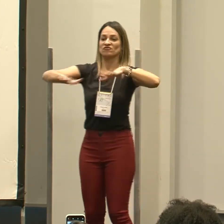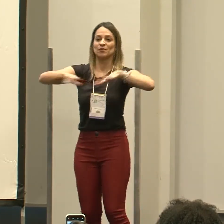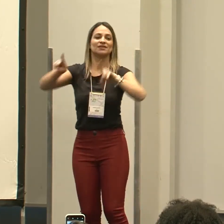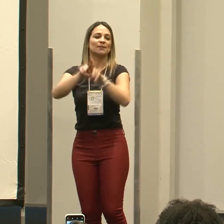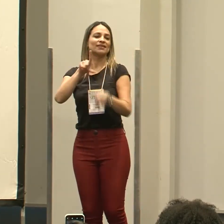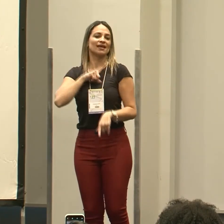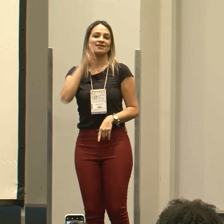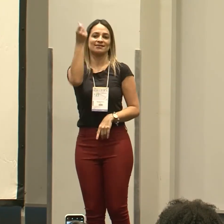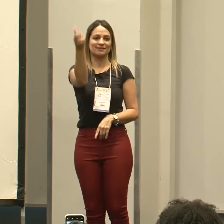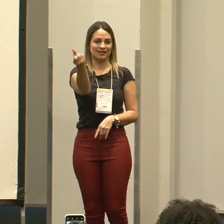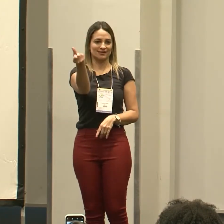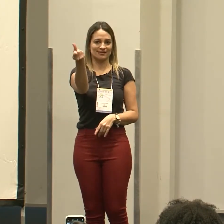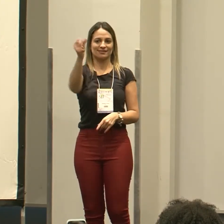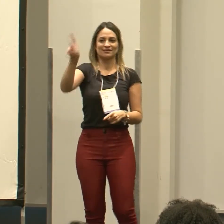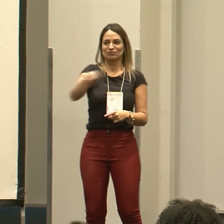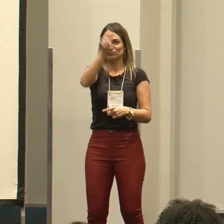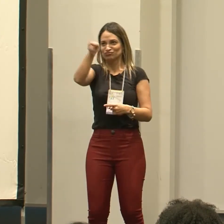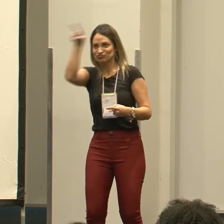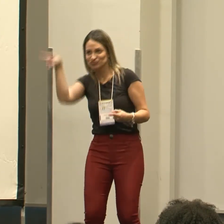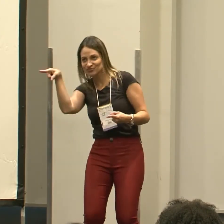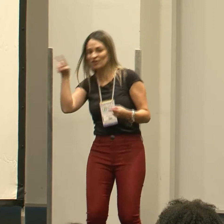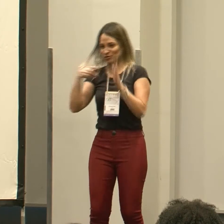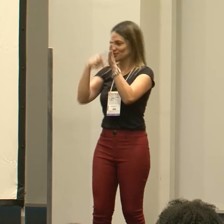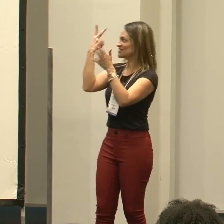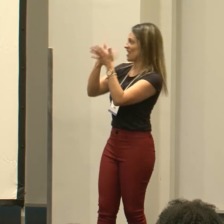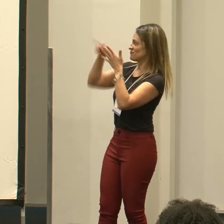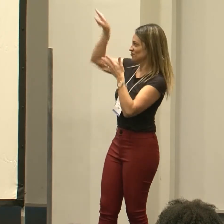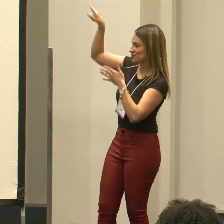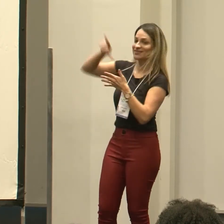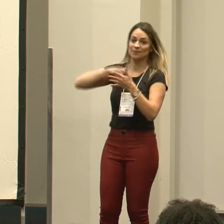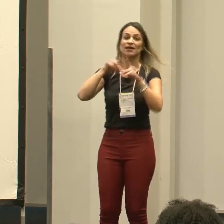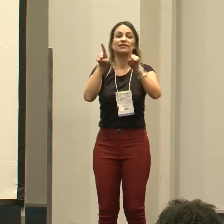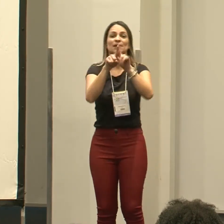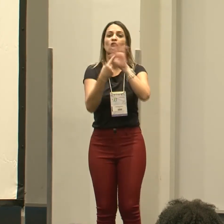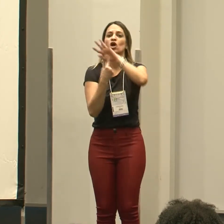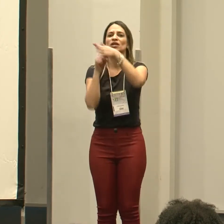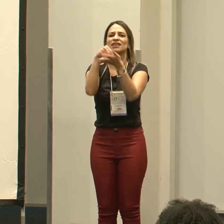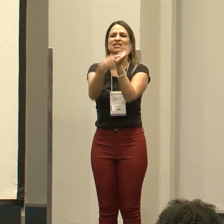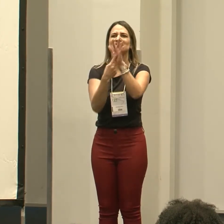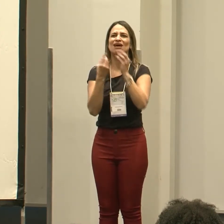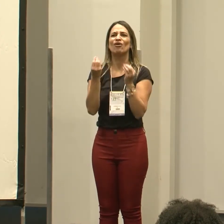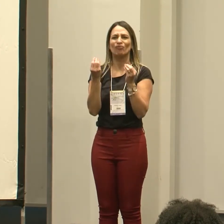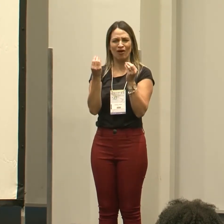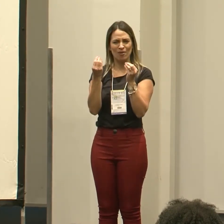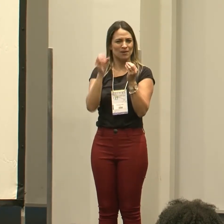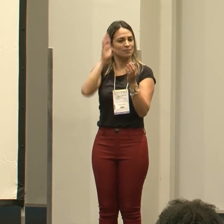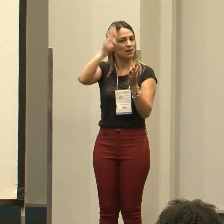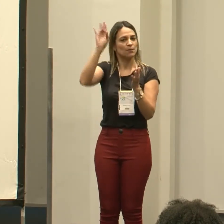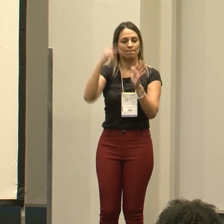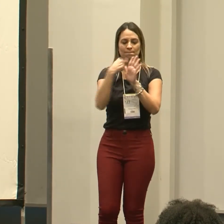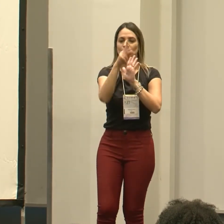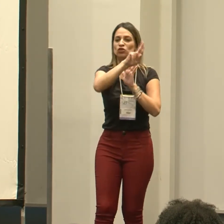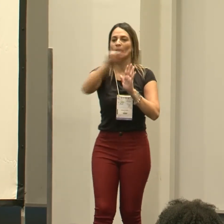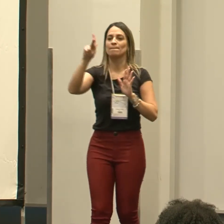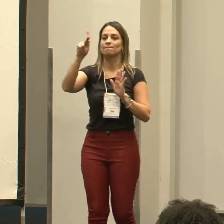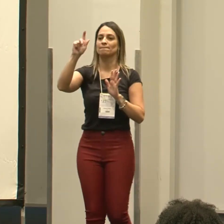6. E o movimento também são 6. Eu vou mostrar um desenho depois. E orientação, o que se